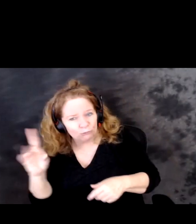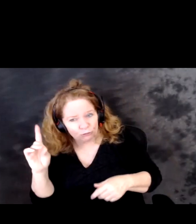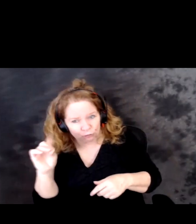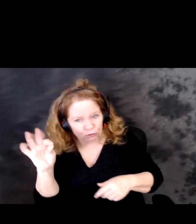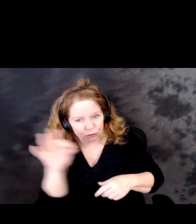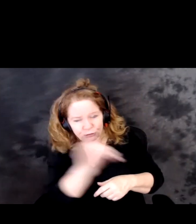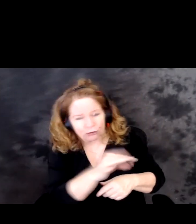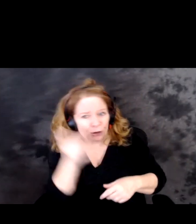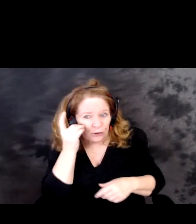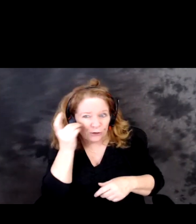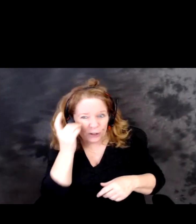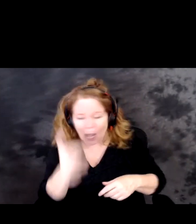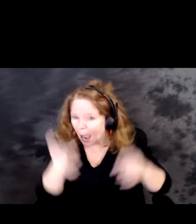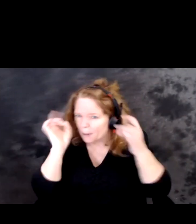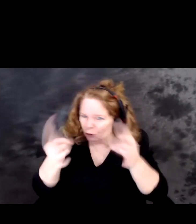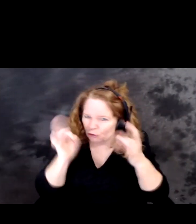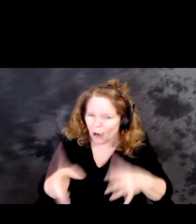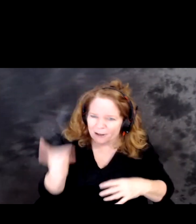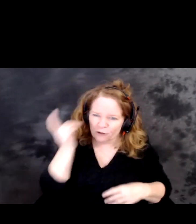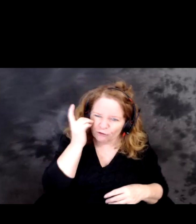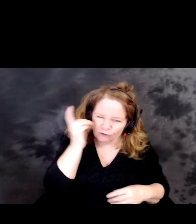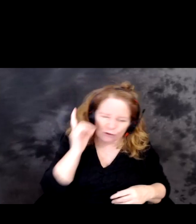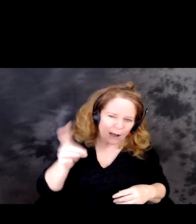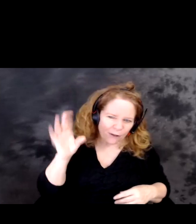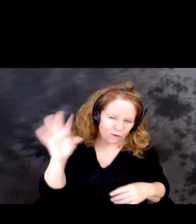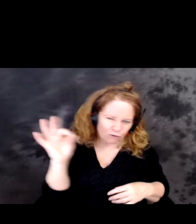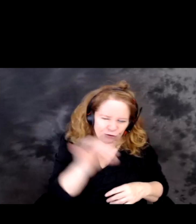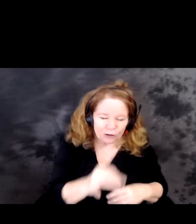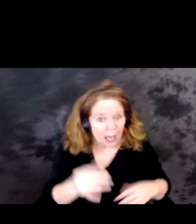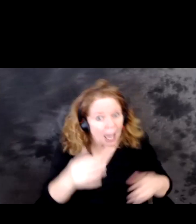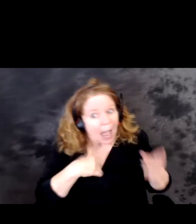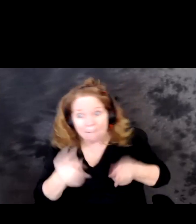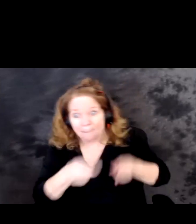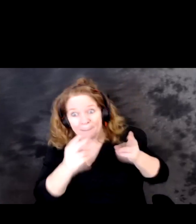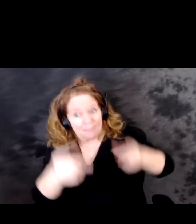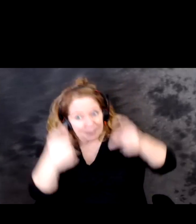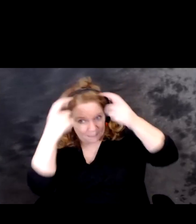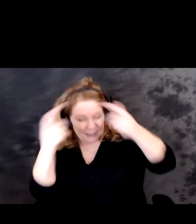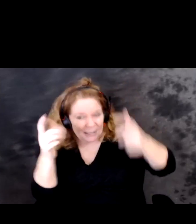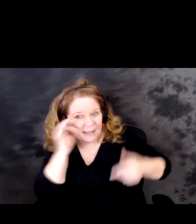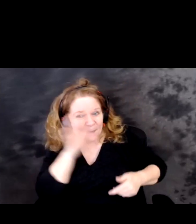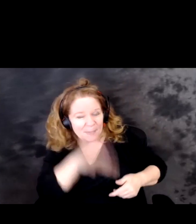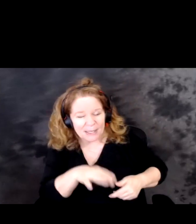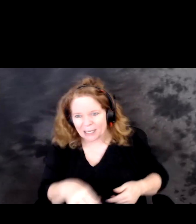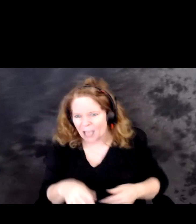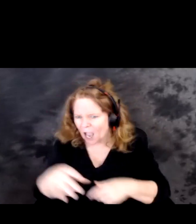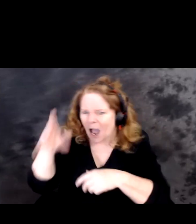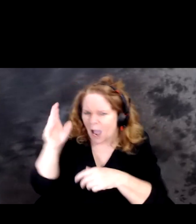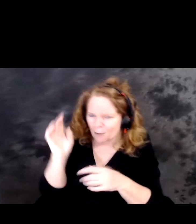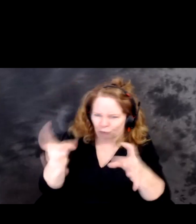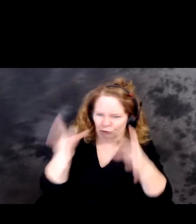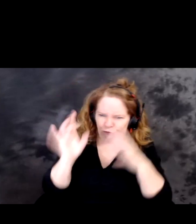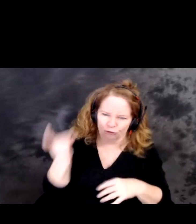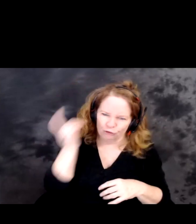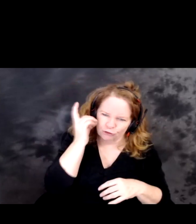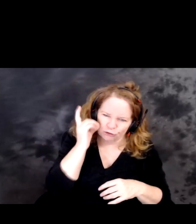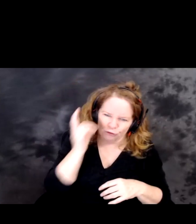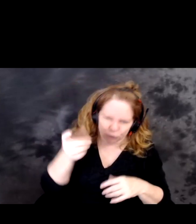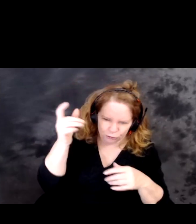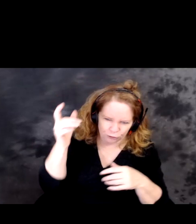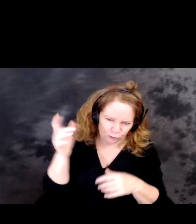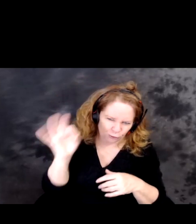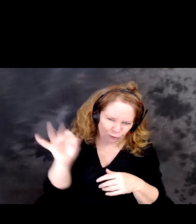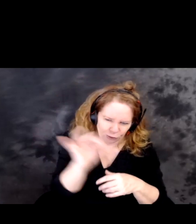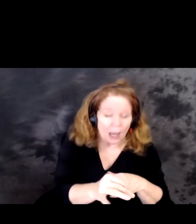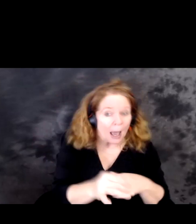Yo soy Drastic Drake y yo soy Vinny la abejita. Yo soy Drastic Drake. Yo soy Drastic Drake y yo soy Vinny